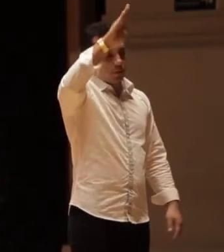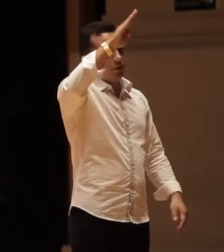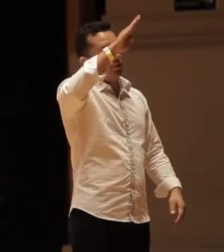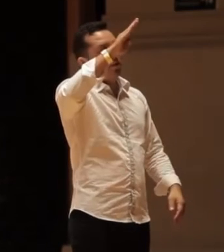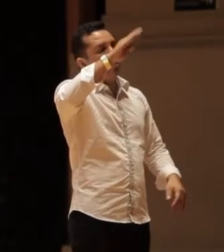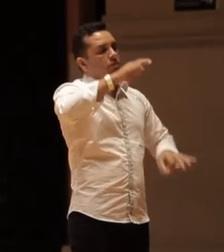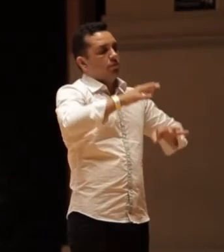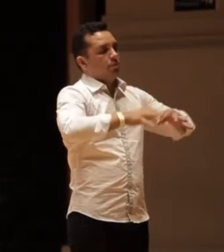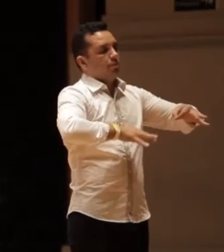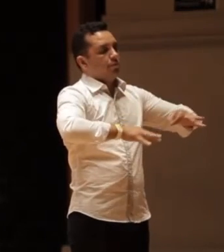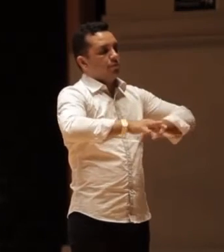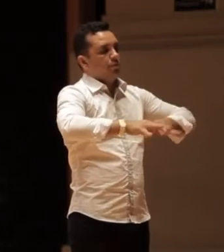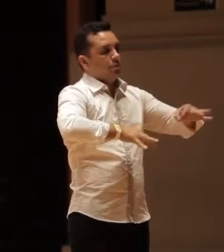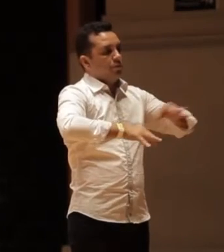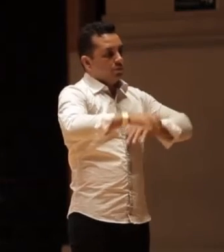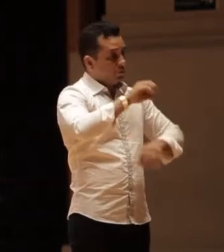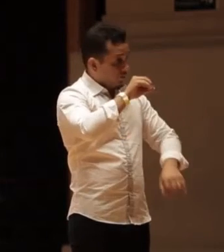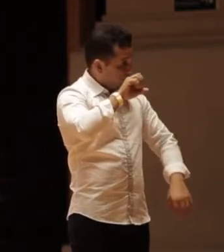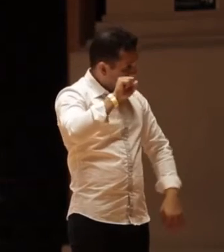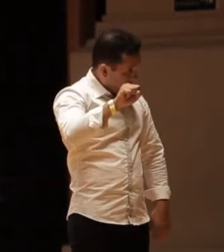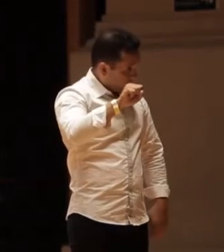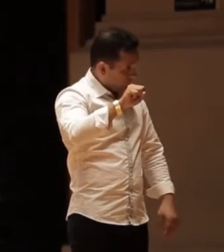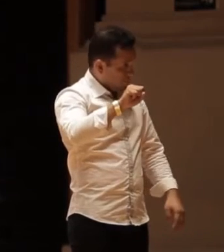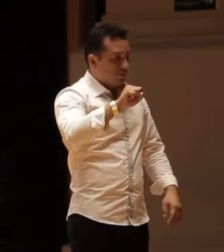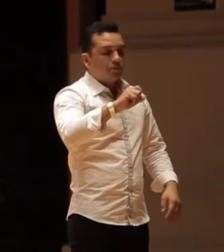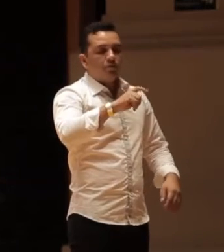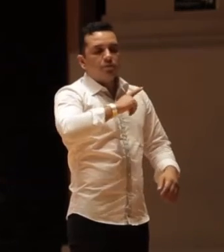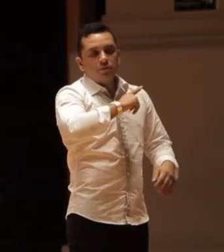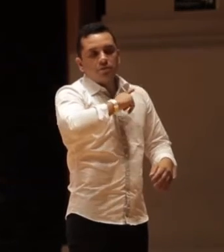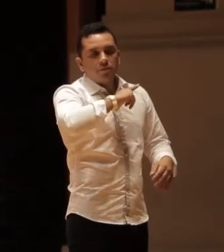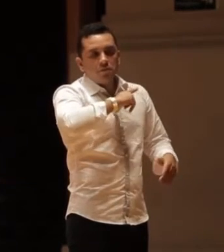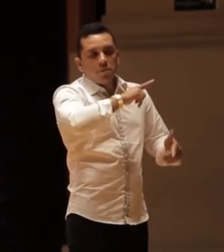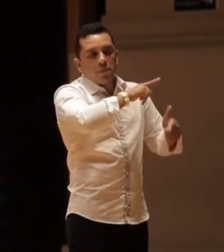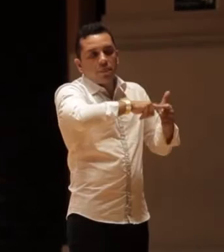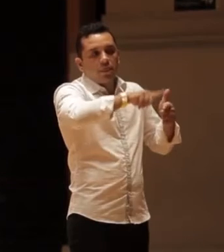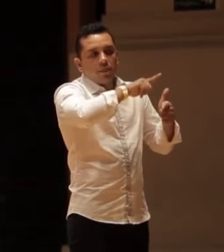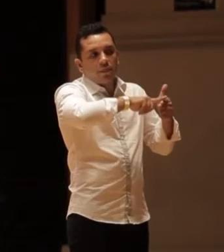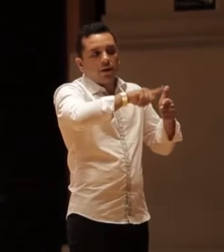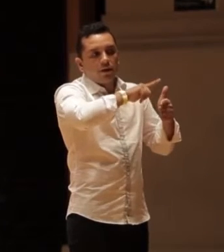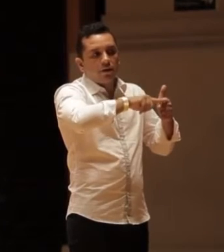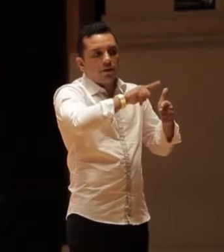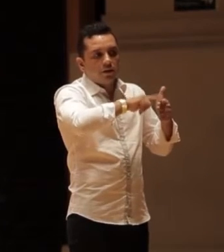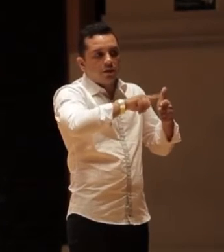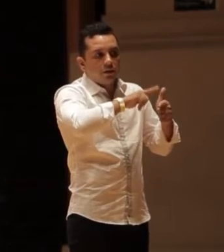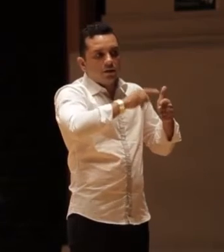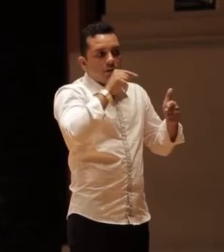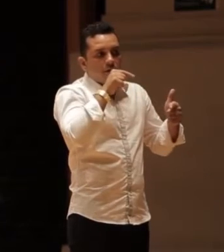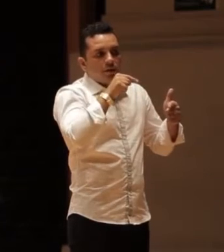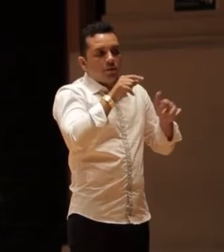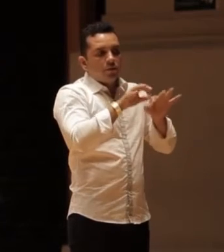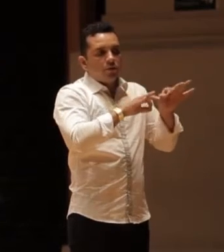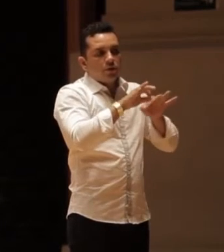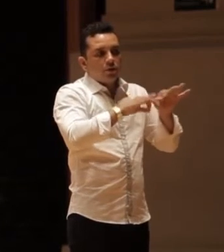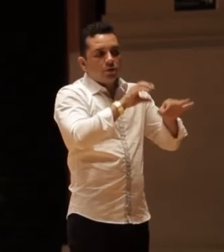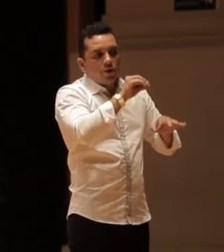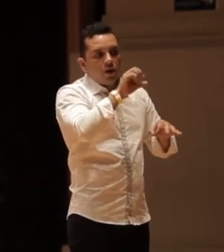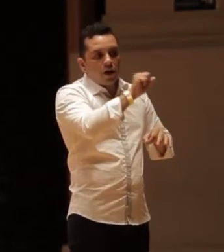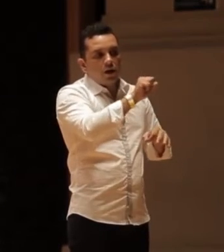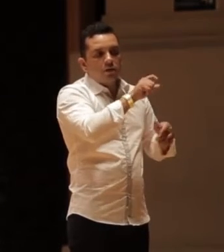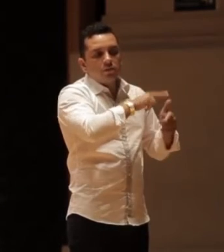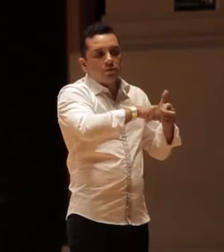problema de s boa parte da problemática de um programa de oeste está reside